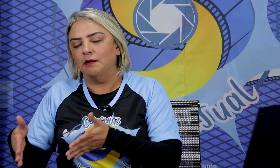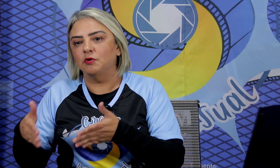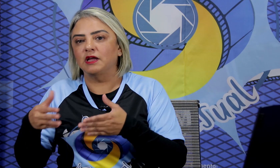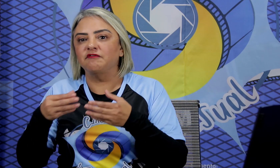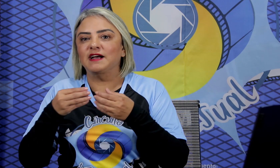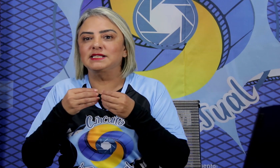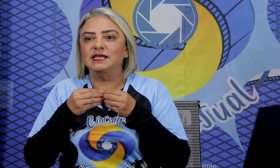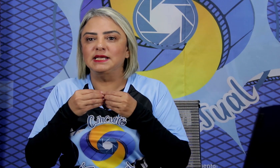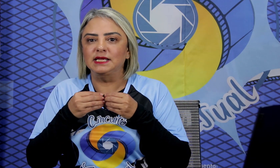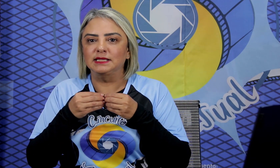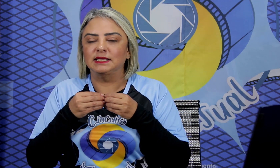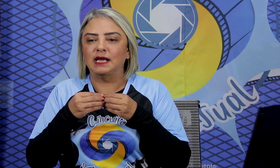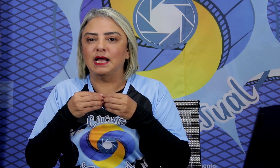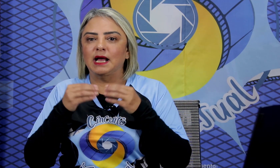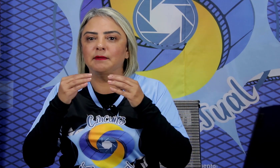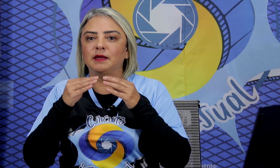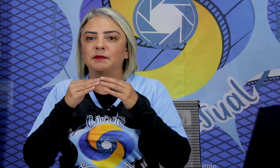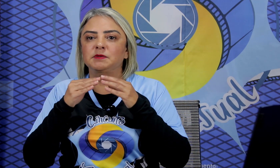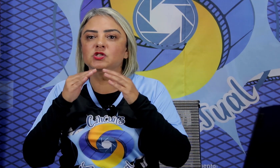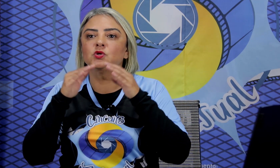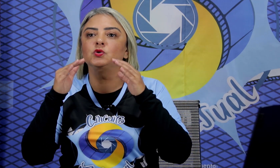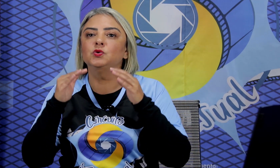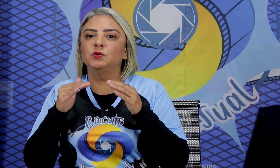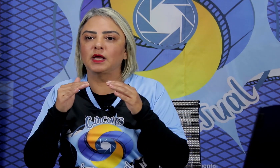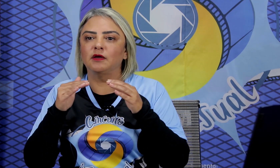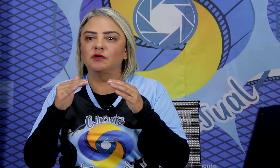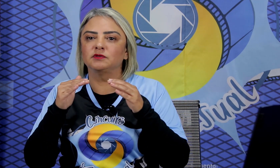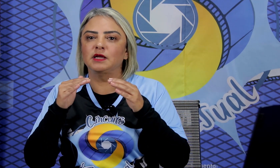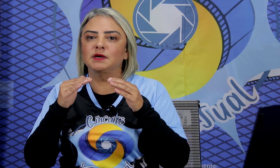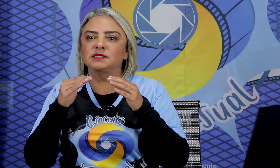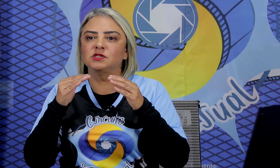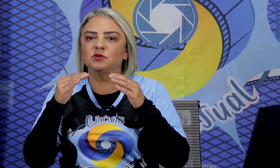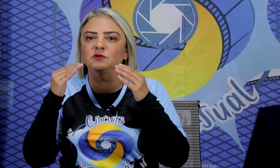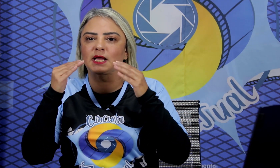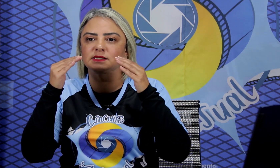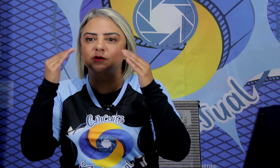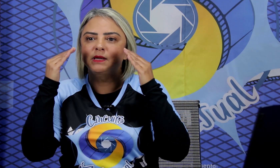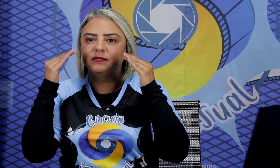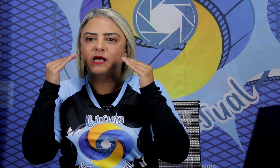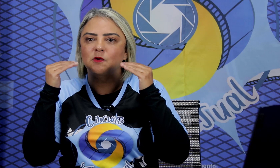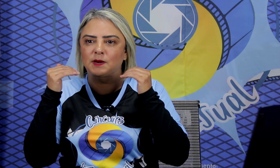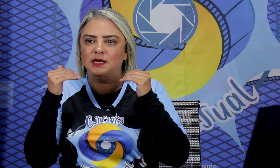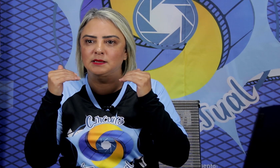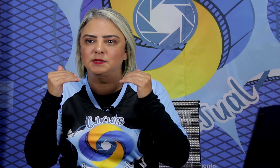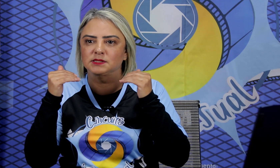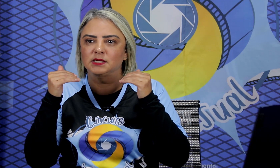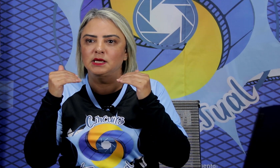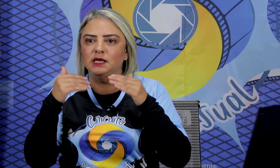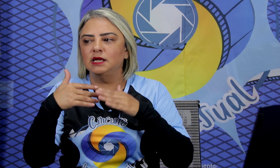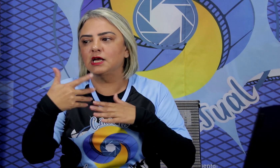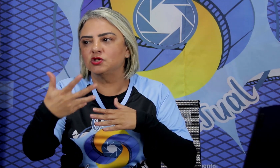Porque facilita a minha estrutura, eu tenho essa estruturação mental para Libras e